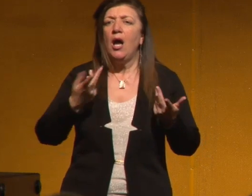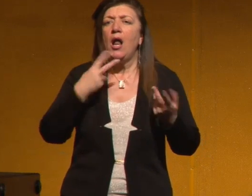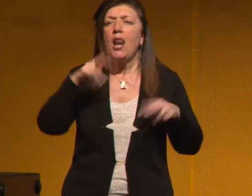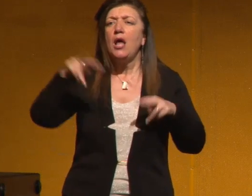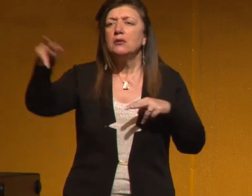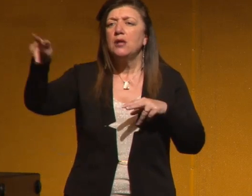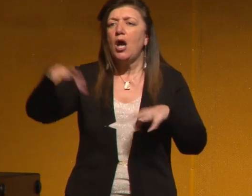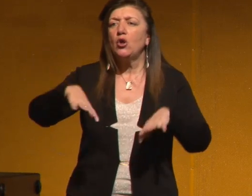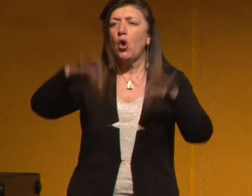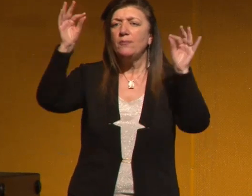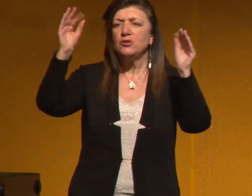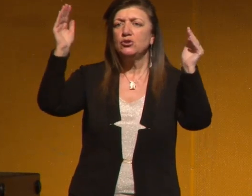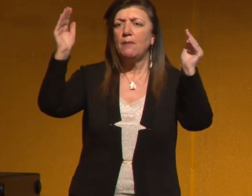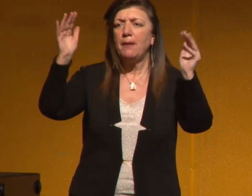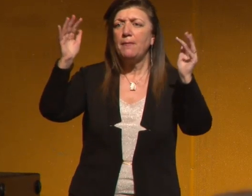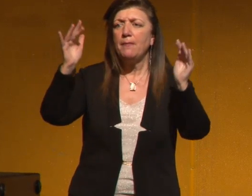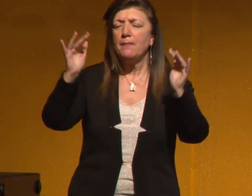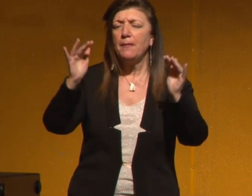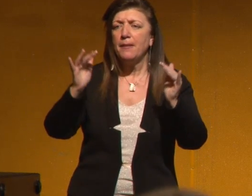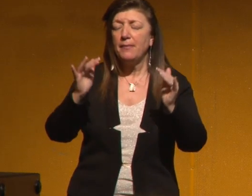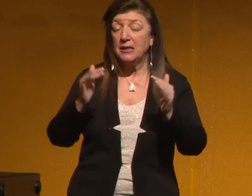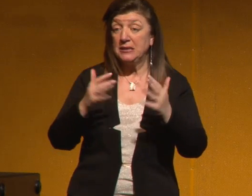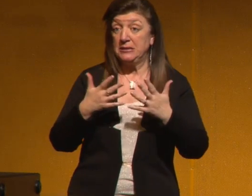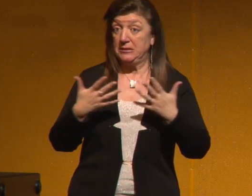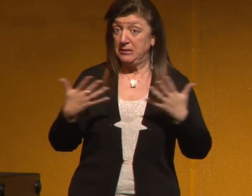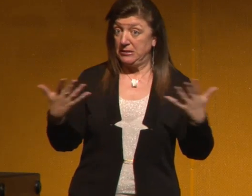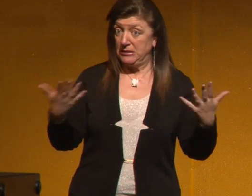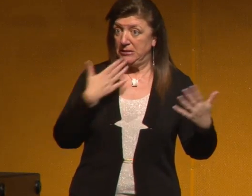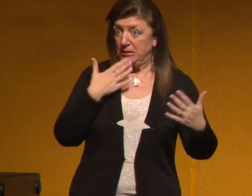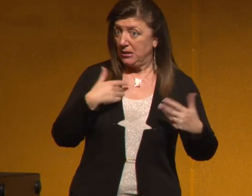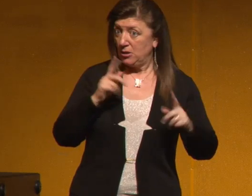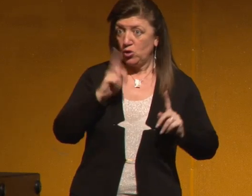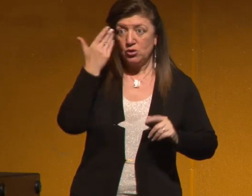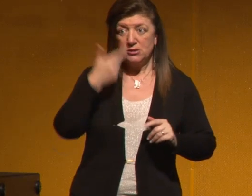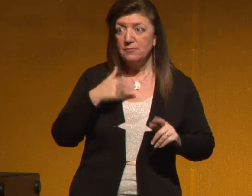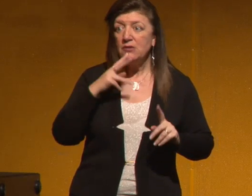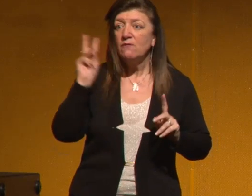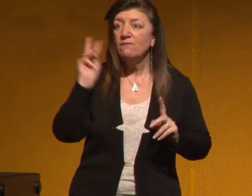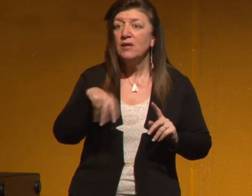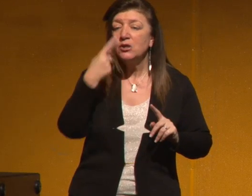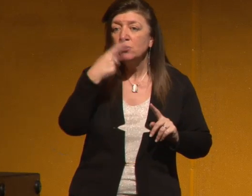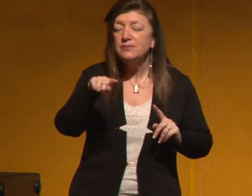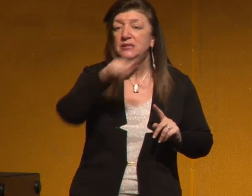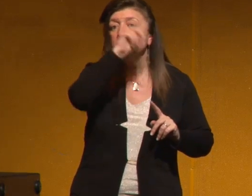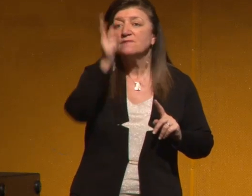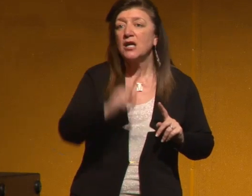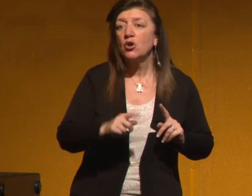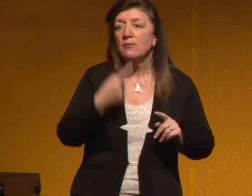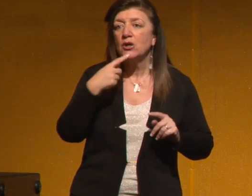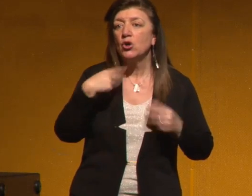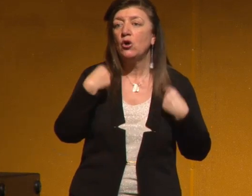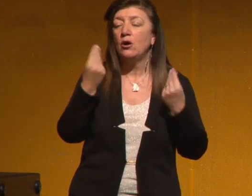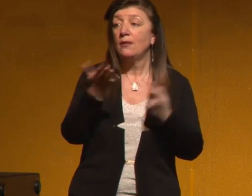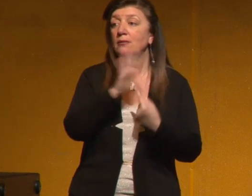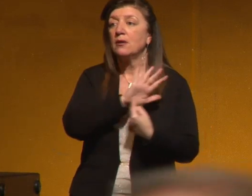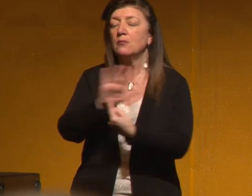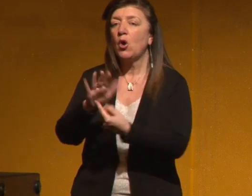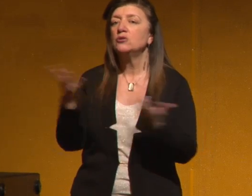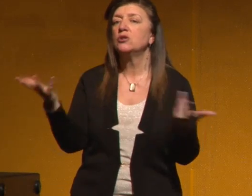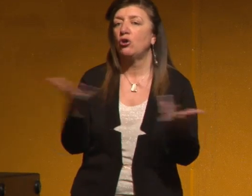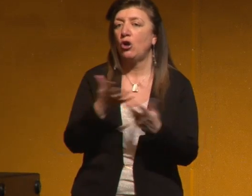lettore man mano calano e credo di non sbagliarmi se dico che tale fenomeno ci indica da un lato la